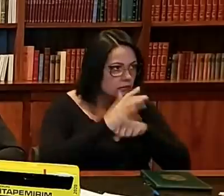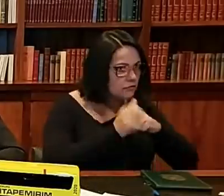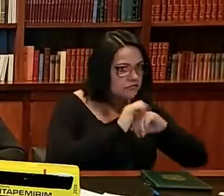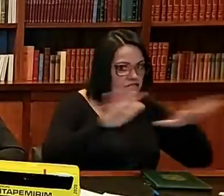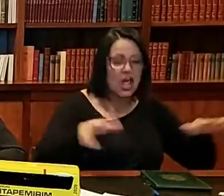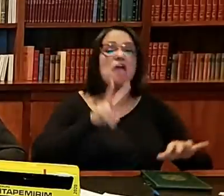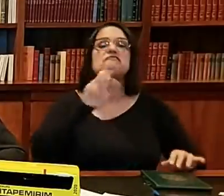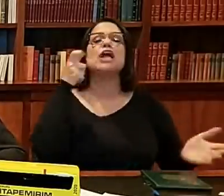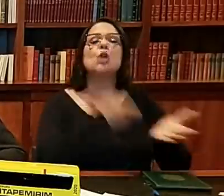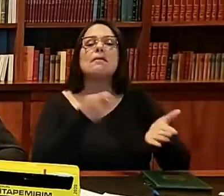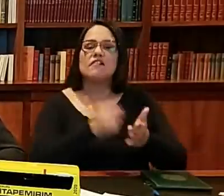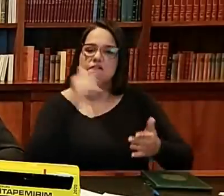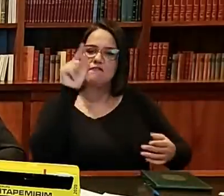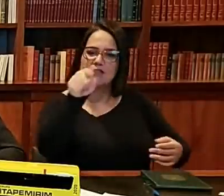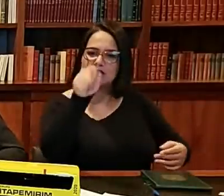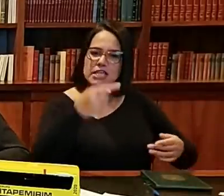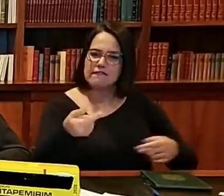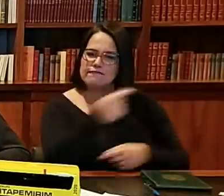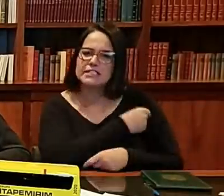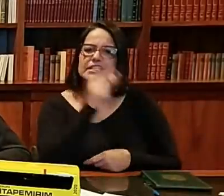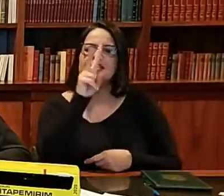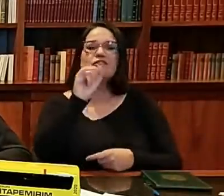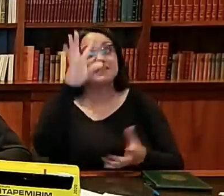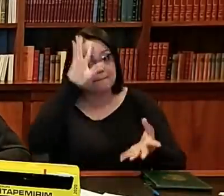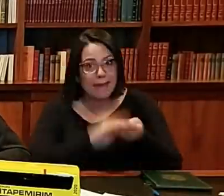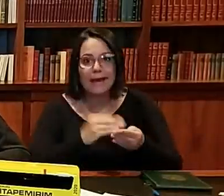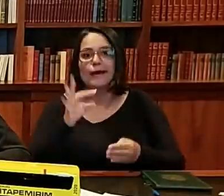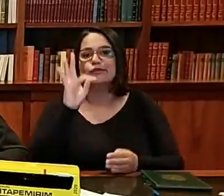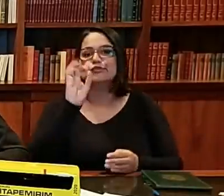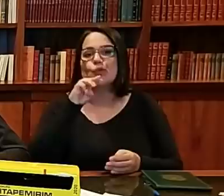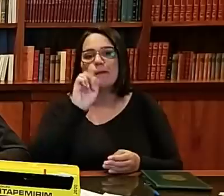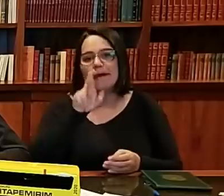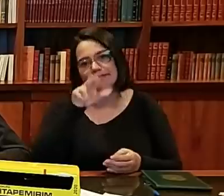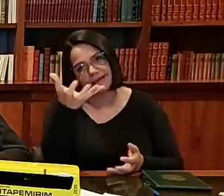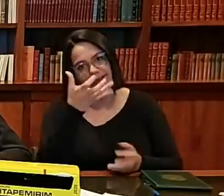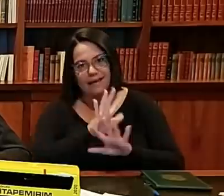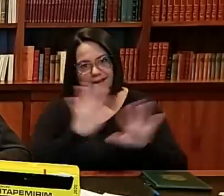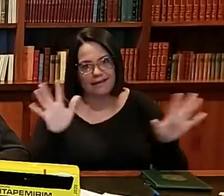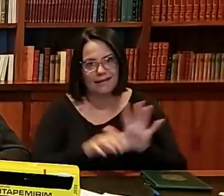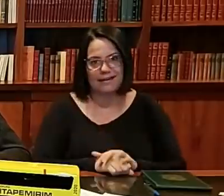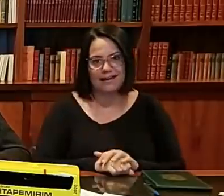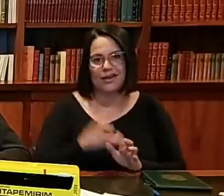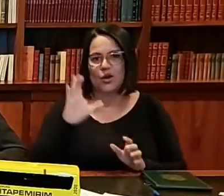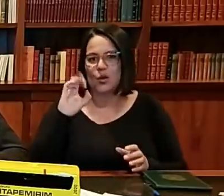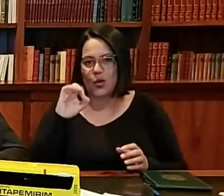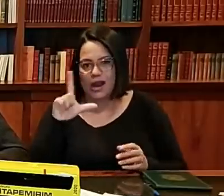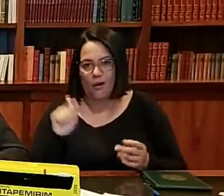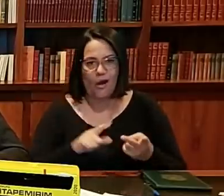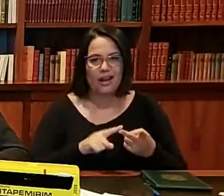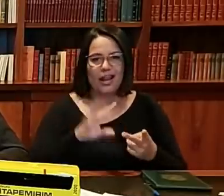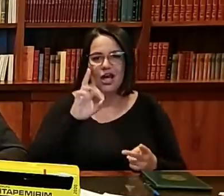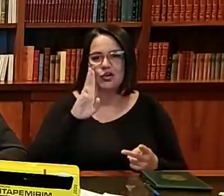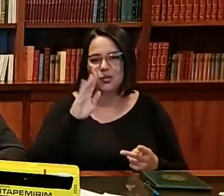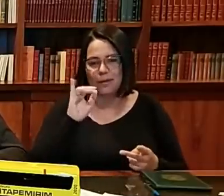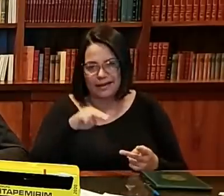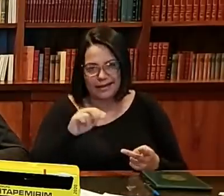pô. Vacina o que você bem entender. Tá certo? Coca-Cola, tubaína, vai tomar o que você